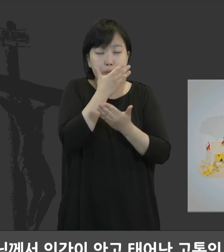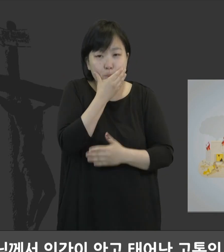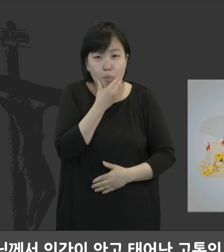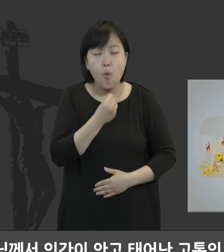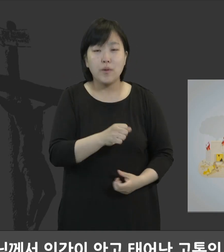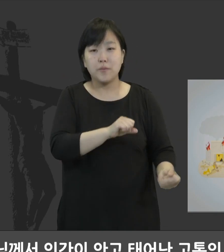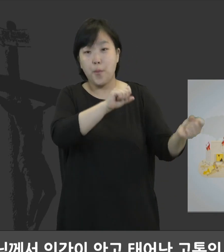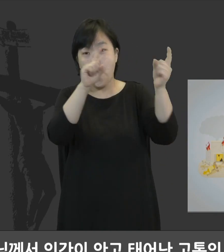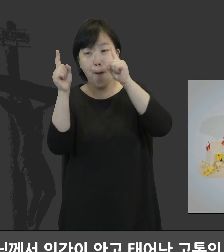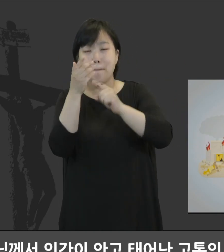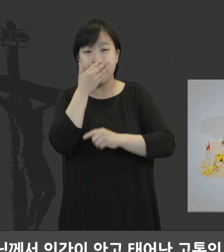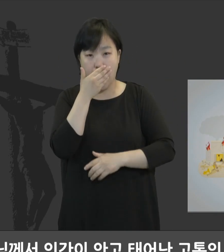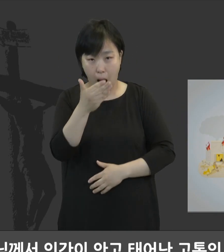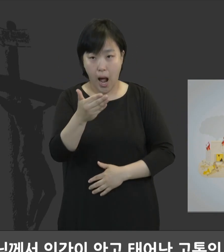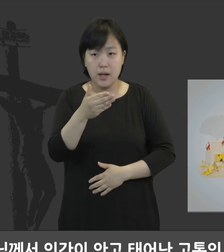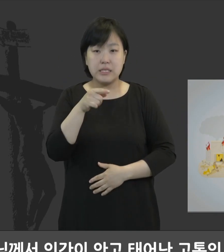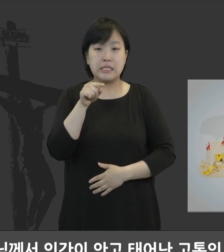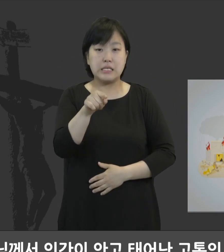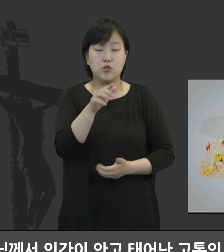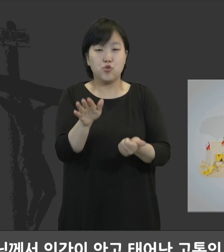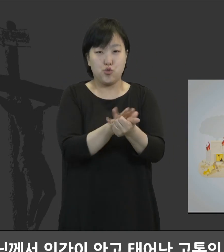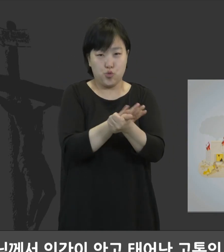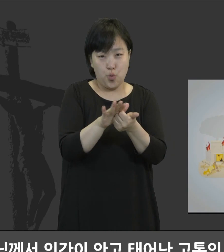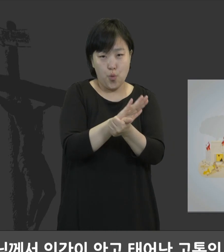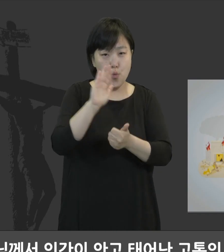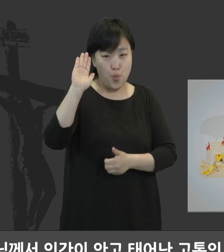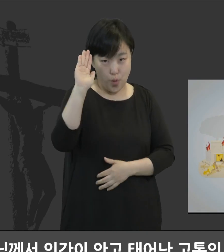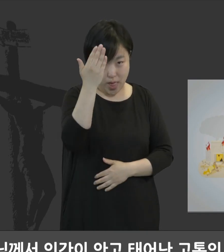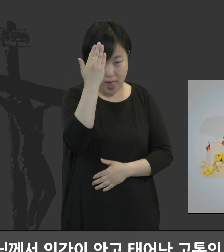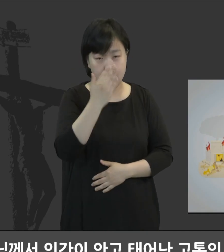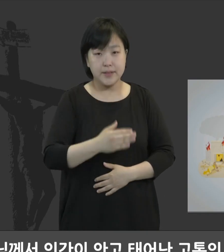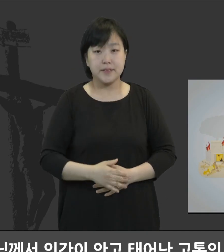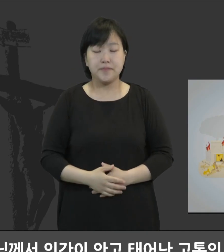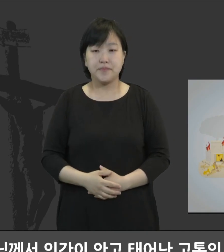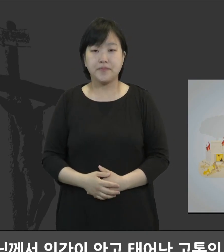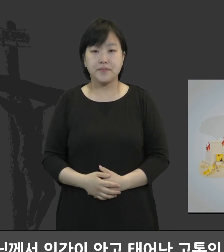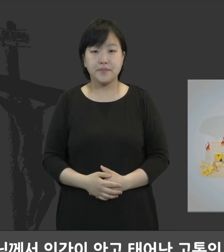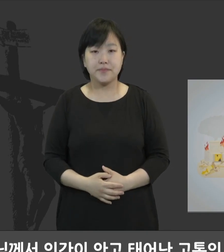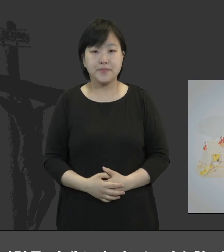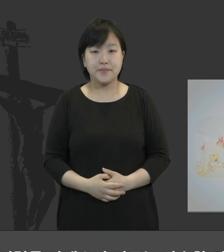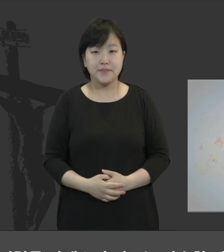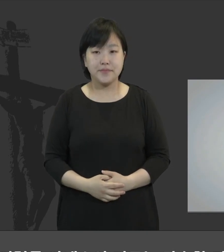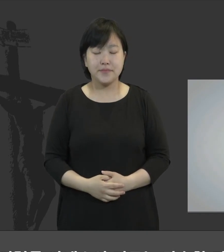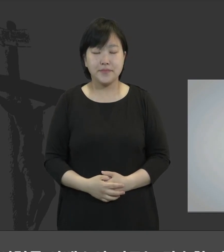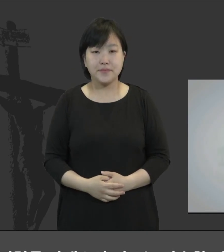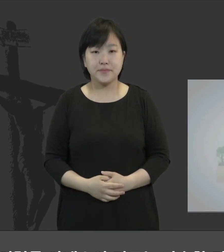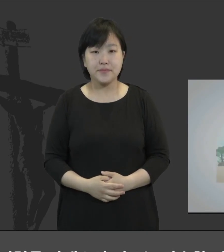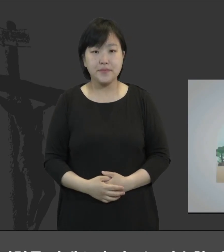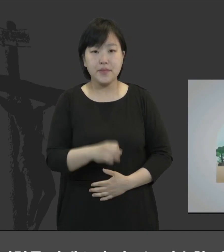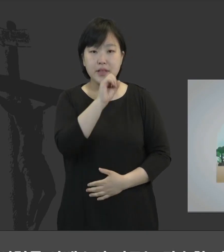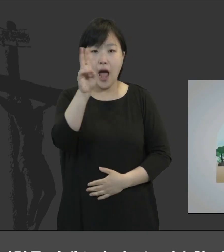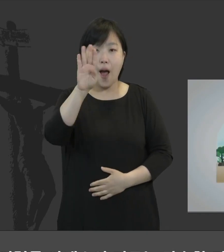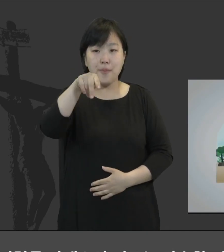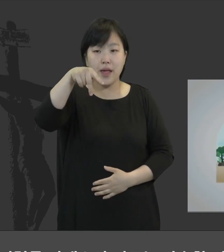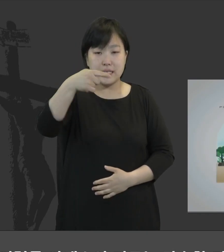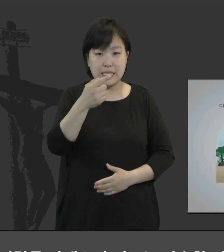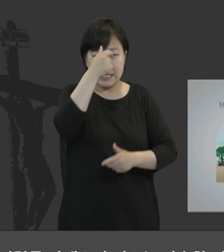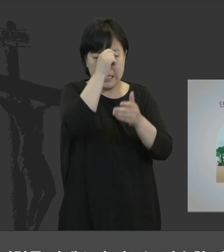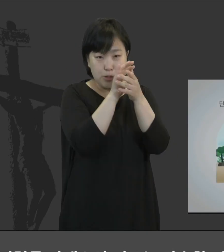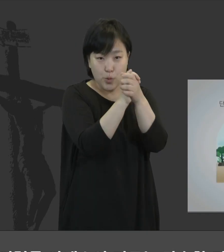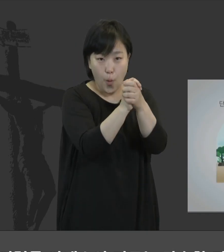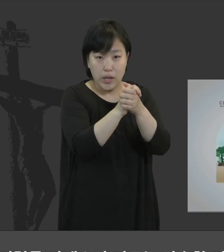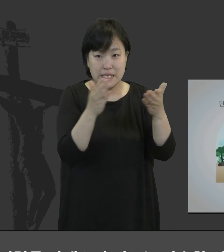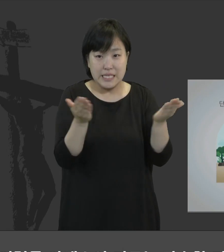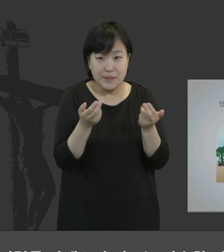계시다는 사실, 그 자체가 소망과 위로가 되었습니다. 이렇듯 야베스의 기도는